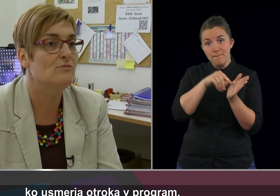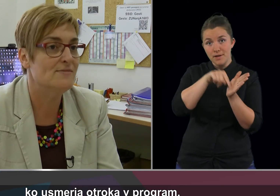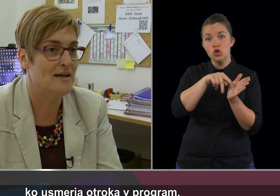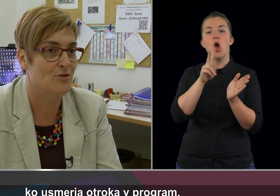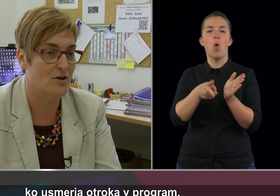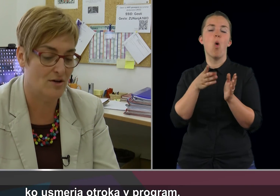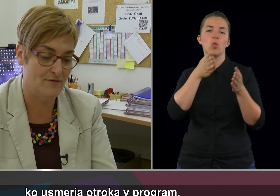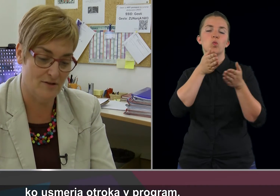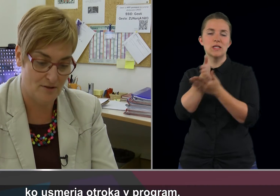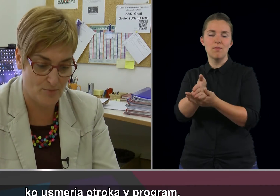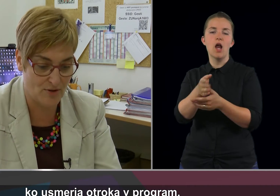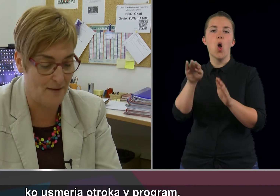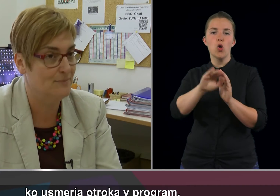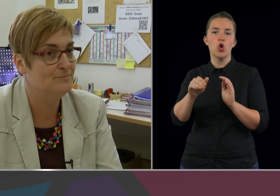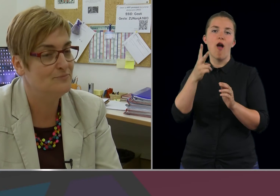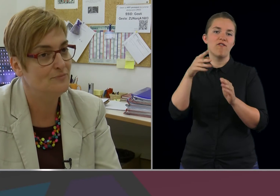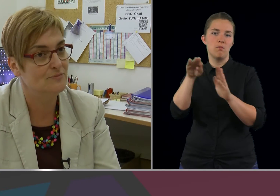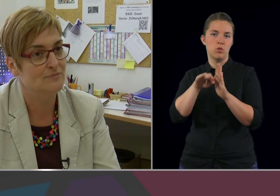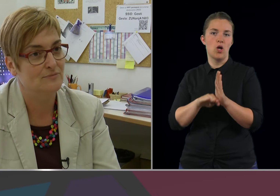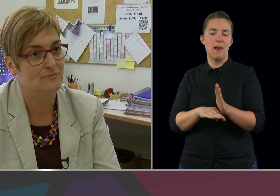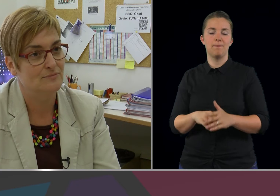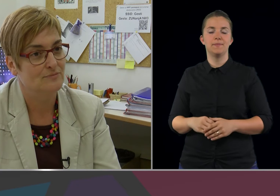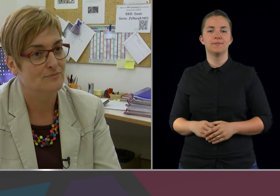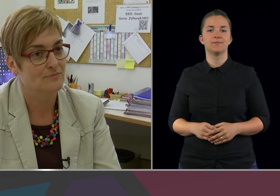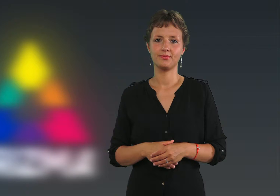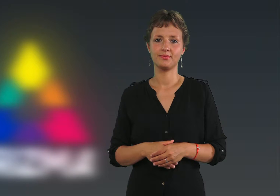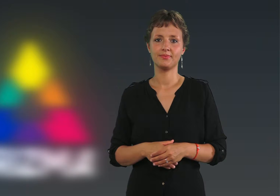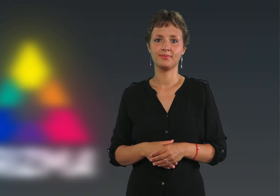ko usmerja otroka v program.